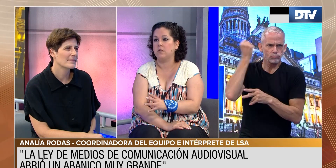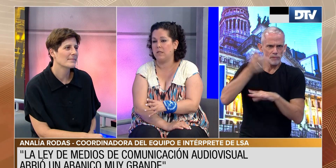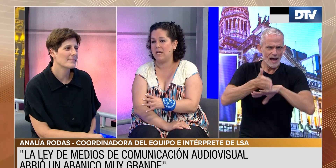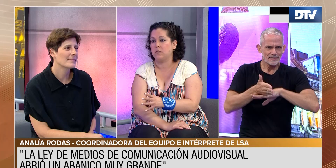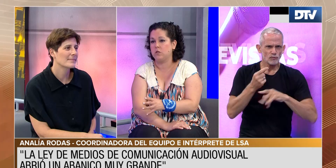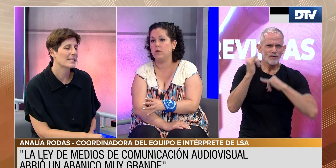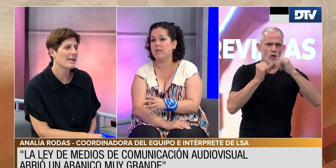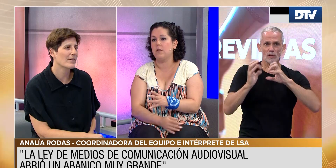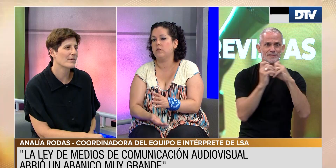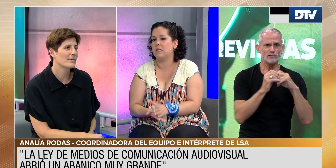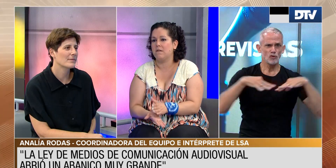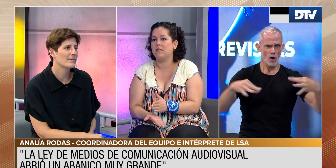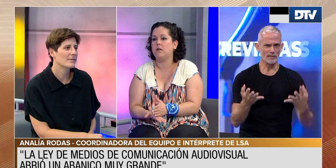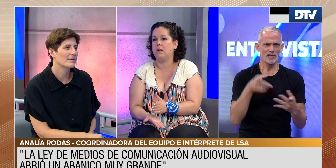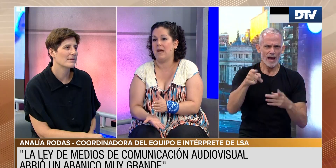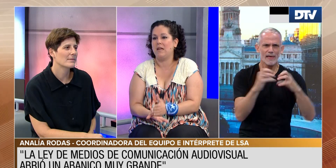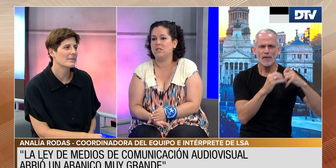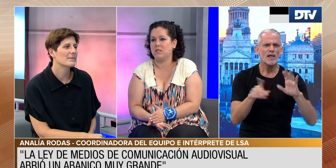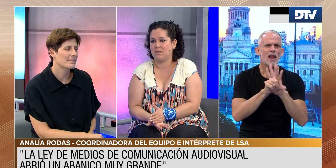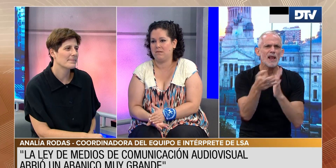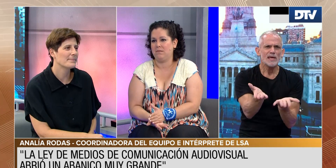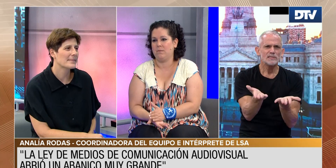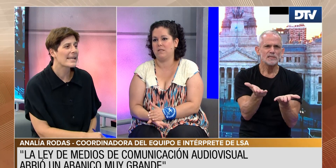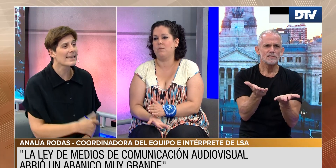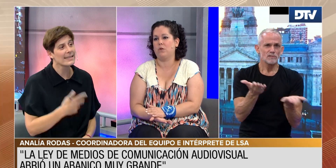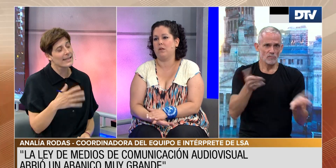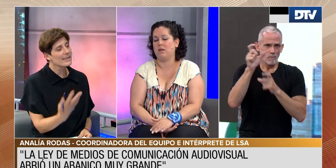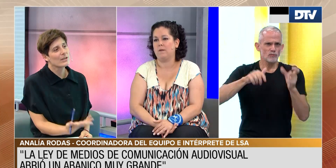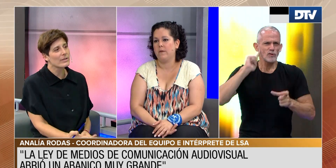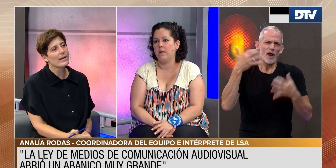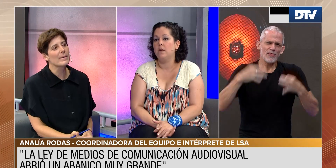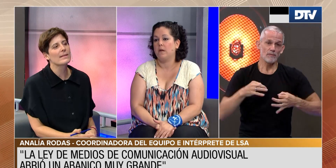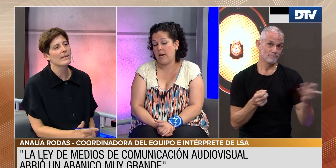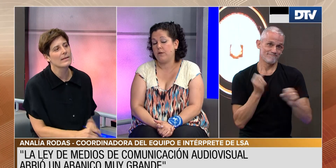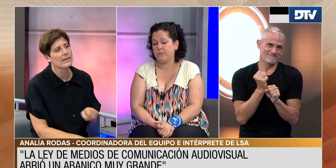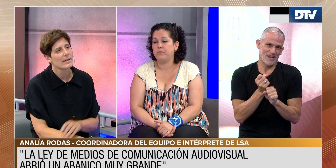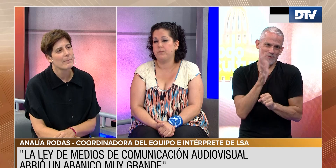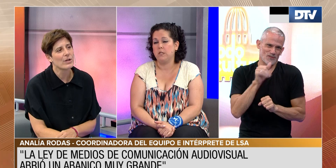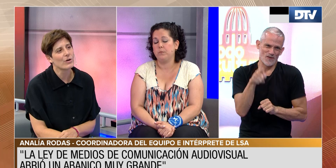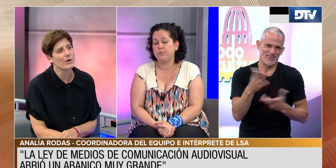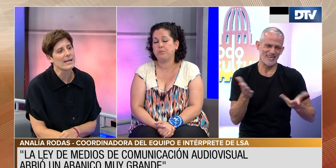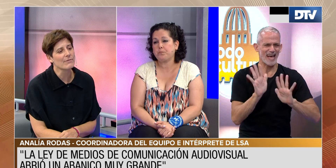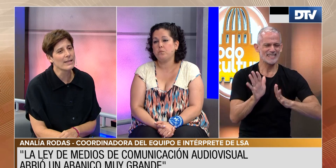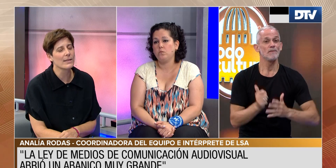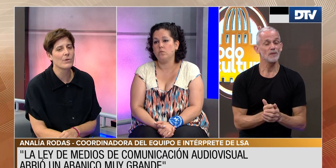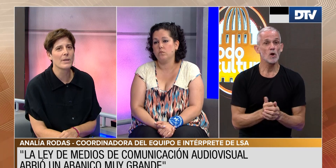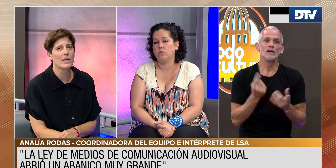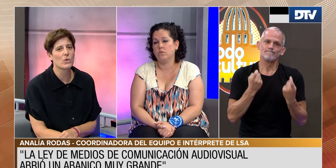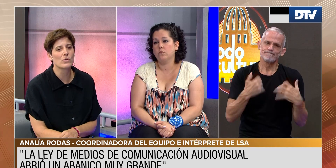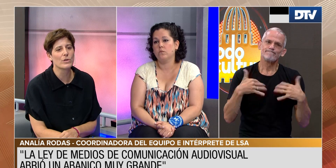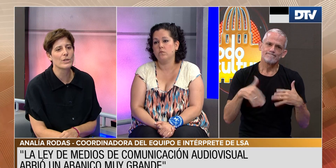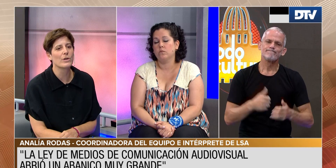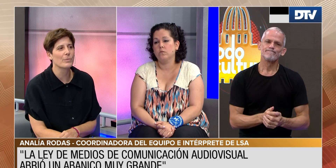las sesiones, Claro. que es donde se debaten las leyes. Más Y es la tarea importante. que hacen cotidianamente. Claro. Pero hace falta